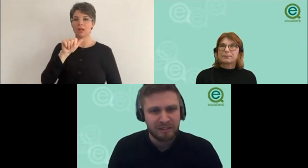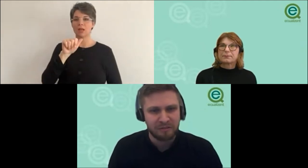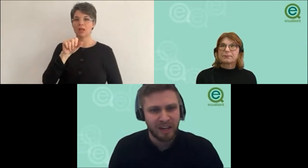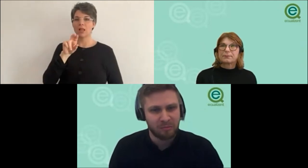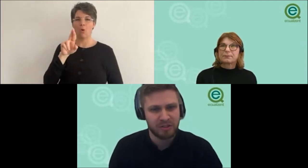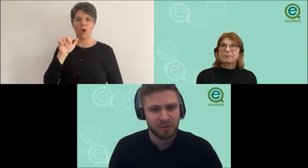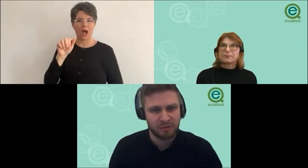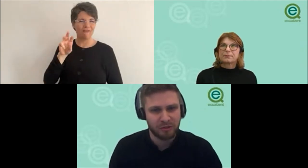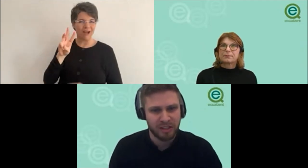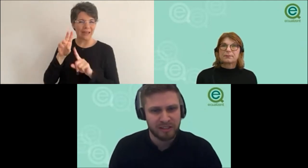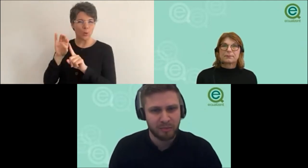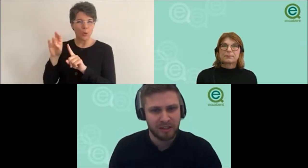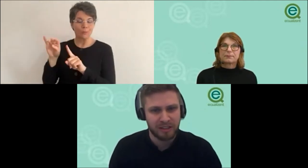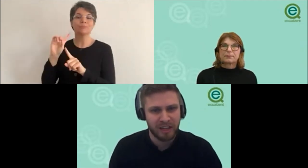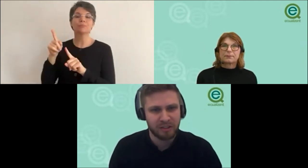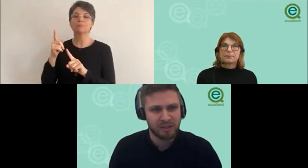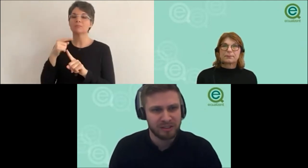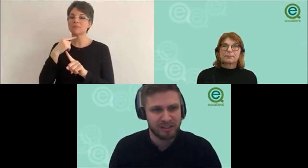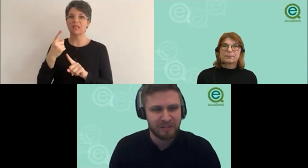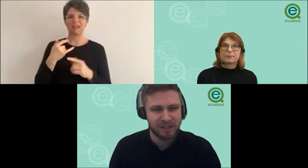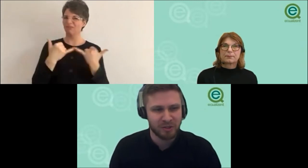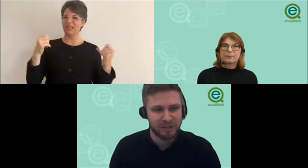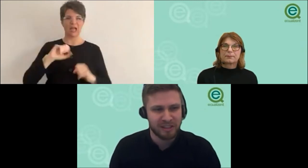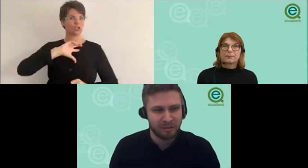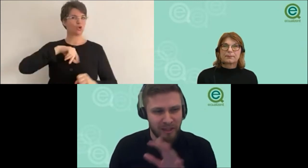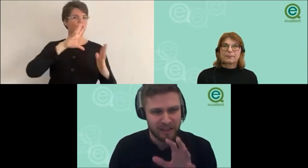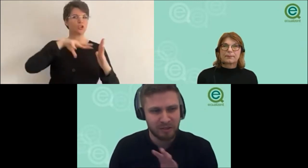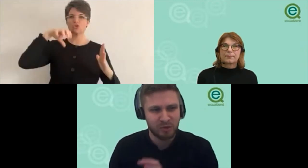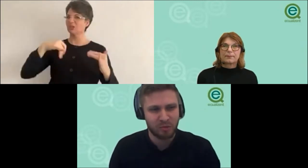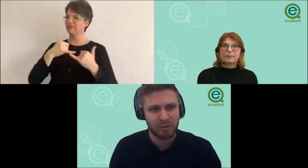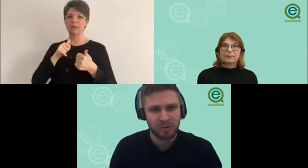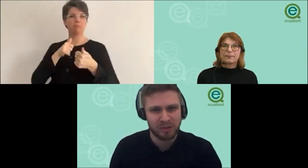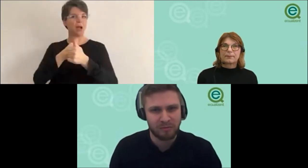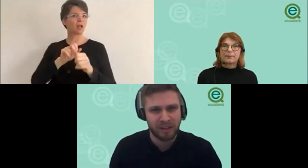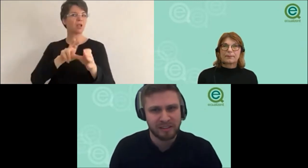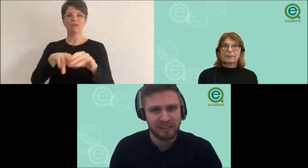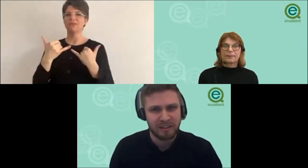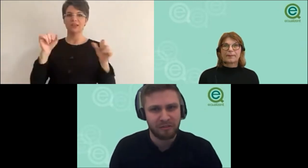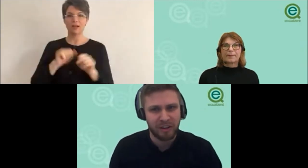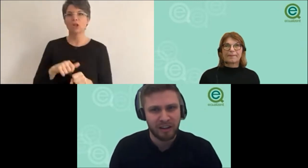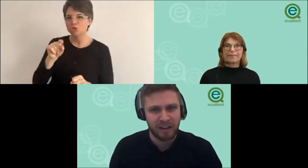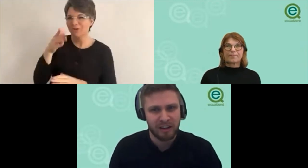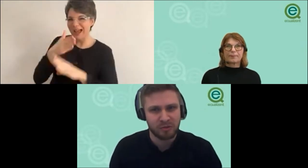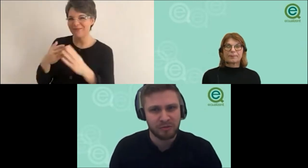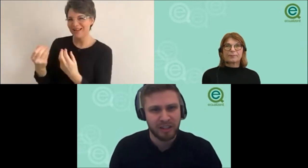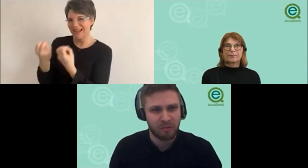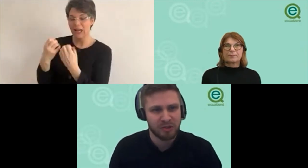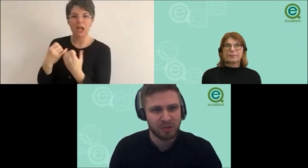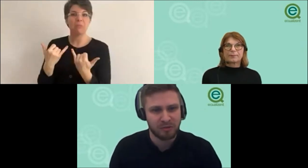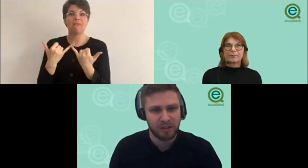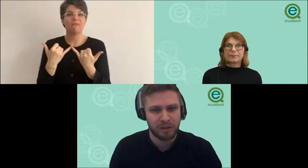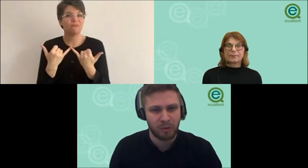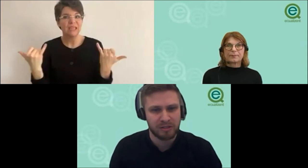Weinfurter, wie kann man Social Franchising Partner werden? Du hast das teilweise schon gesagt, aber vielleicht kannst du es nochmal kurz zusammenfassen. Wer kann und wie kann